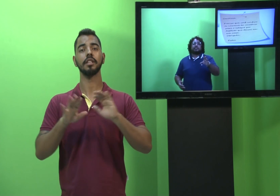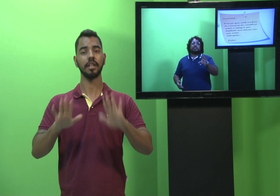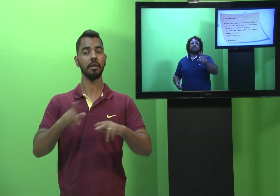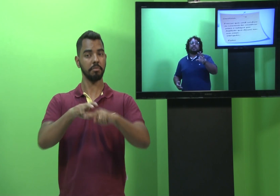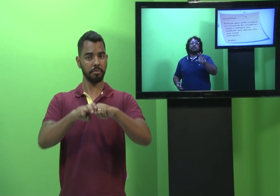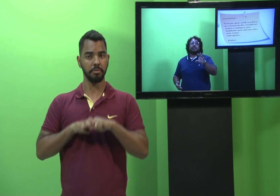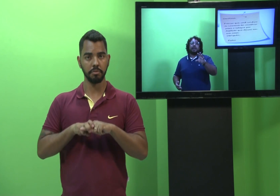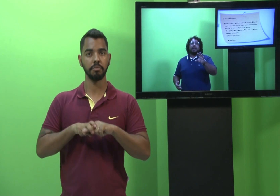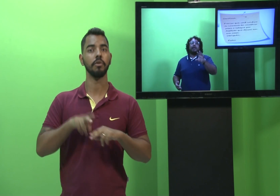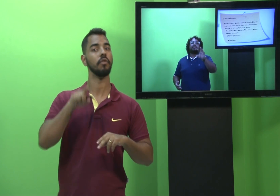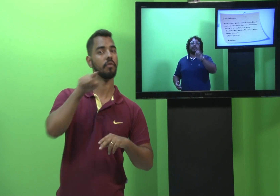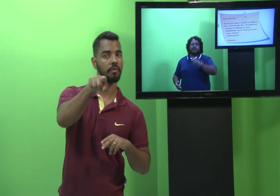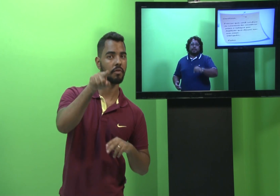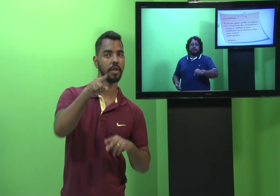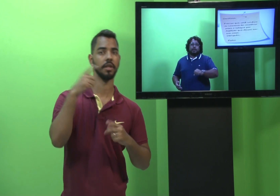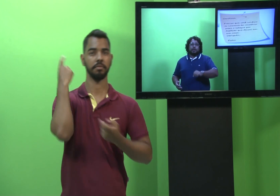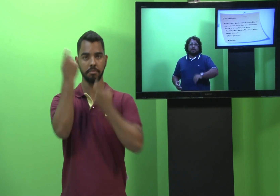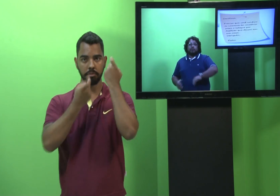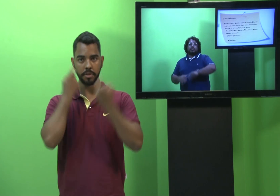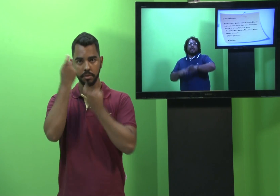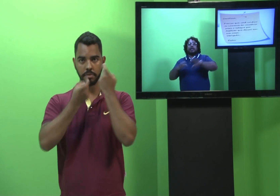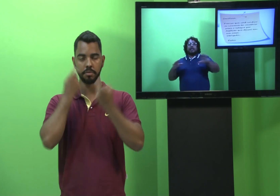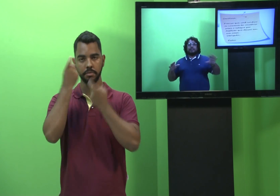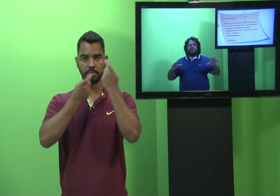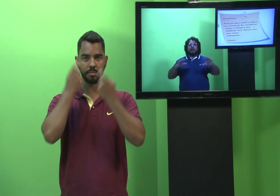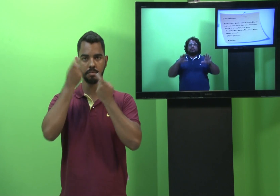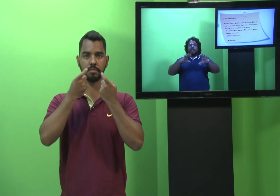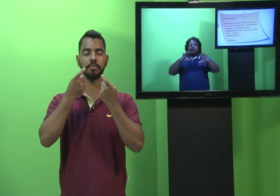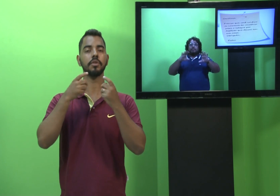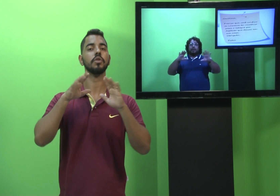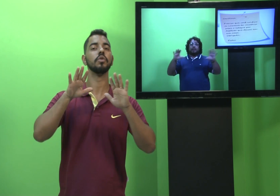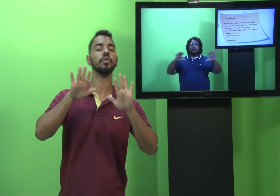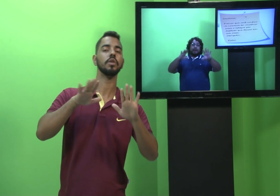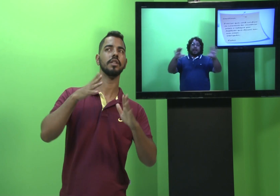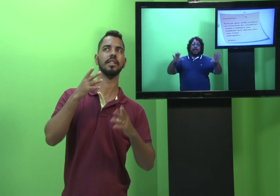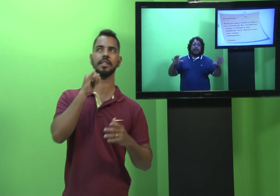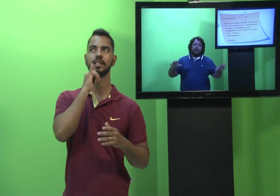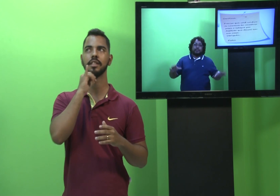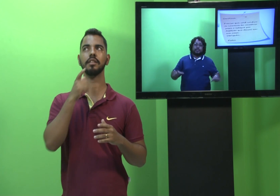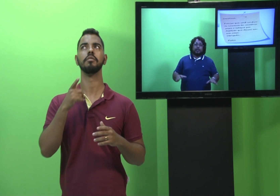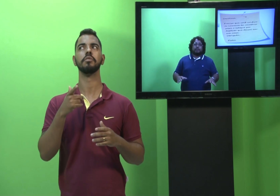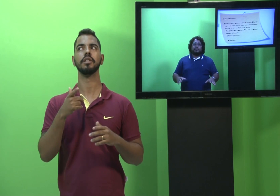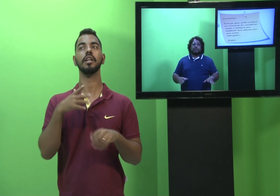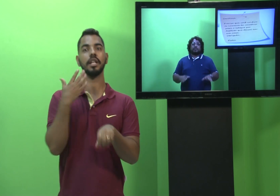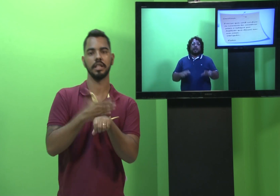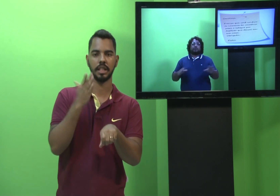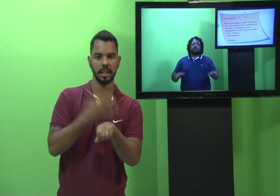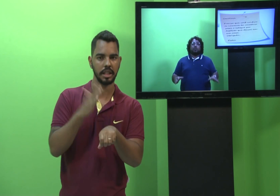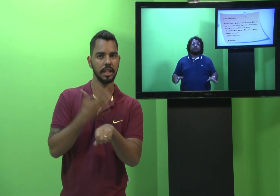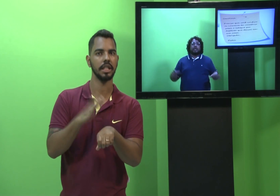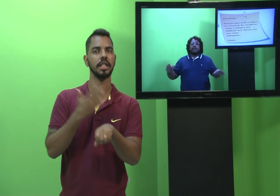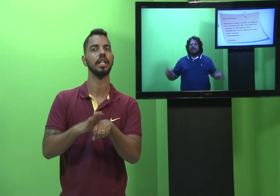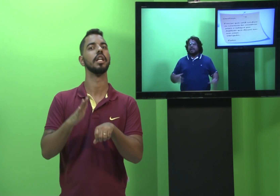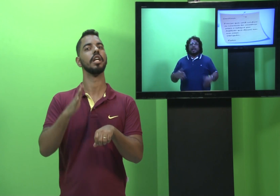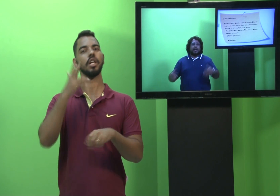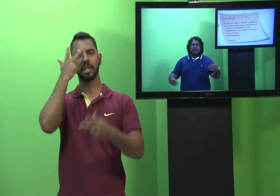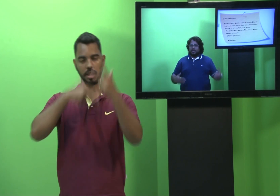práticas de reescrita. Não tema em treinar a escrita, fazer rascunhos, ler e reler aquilo